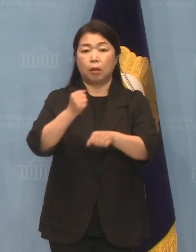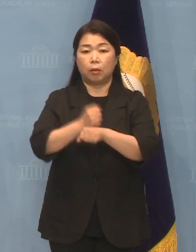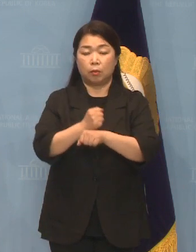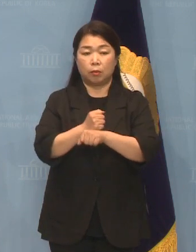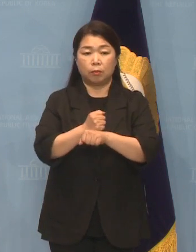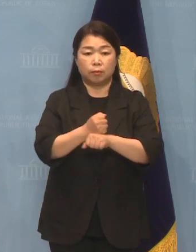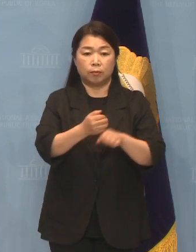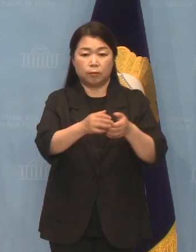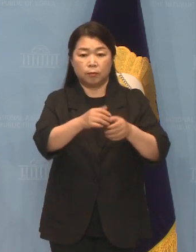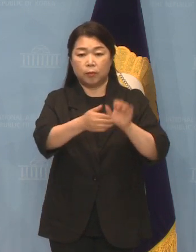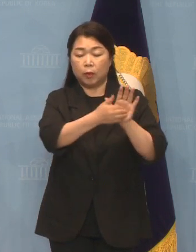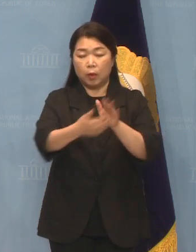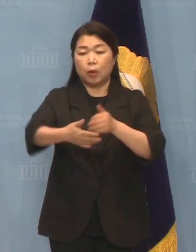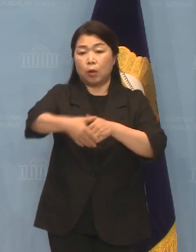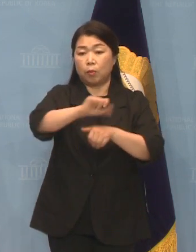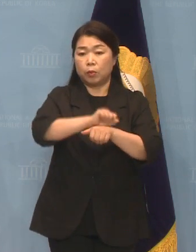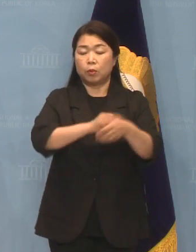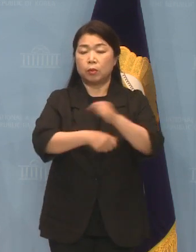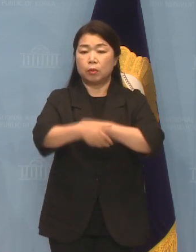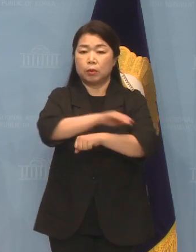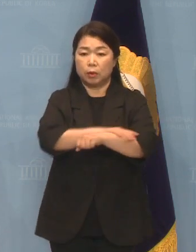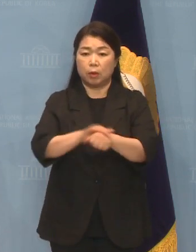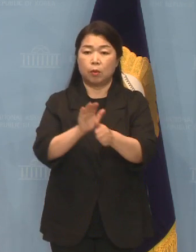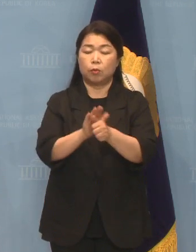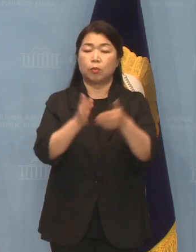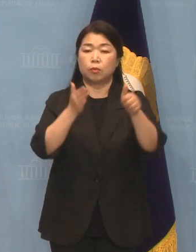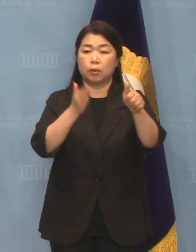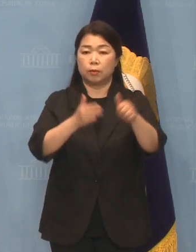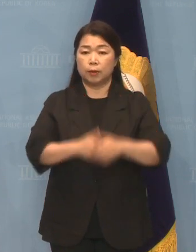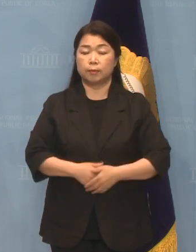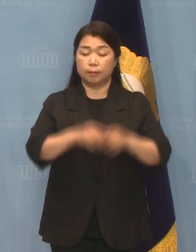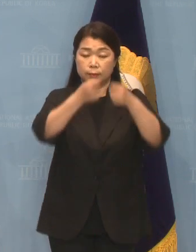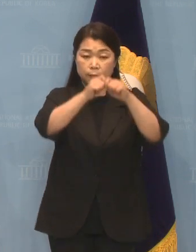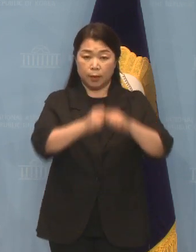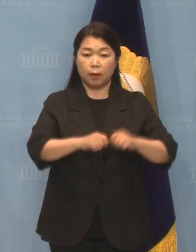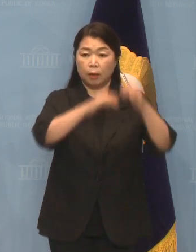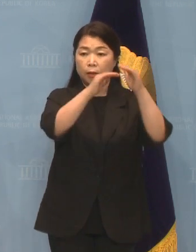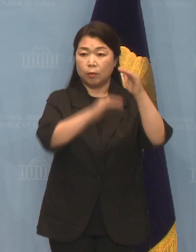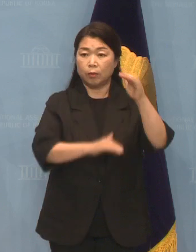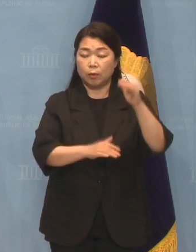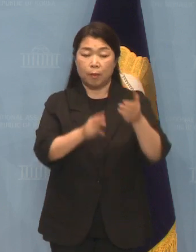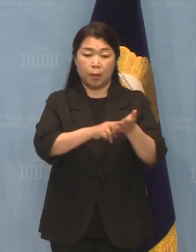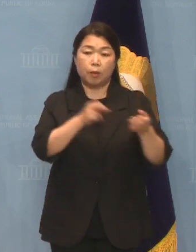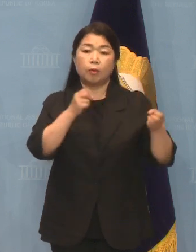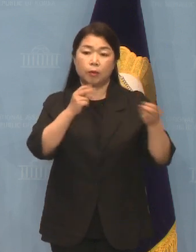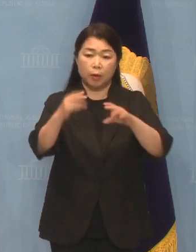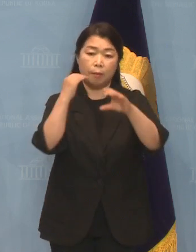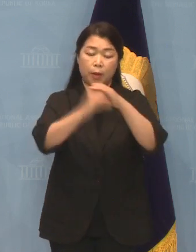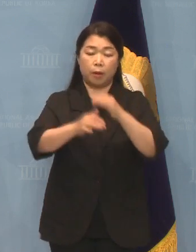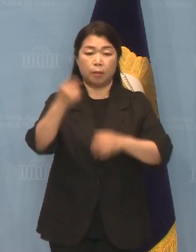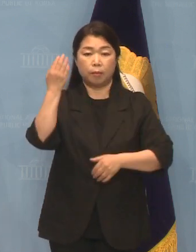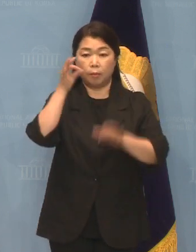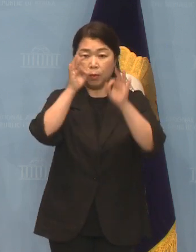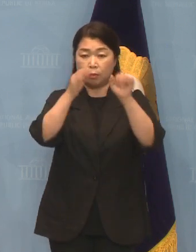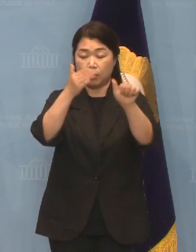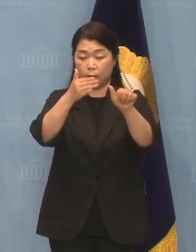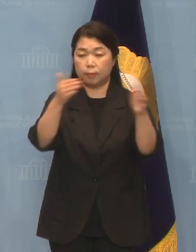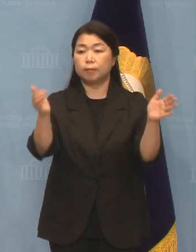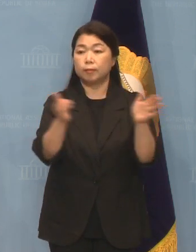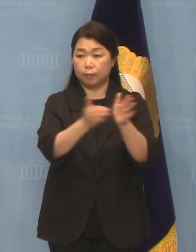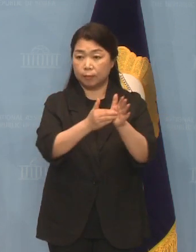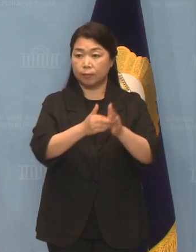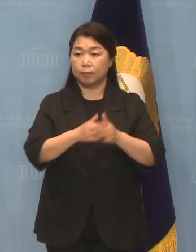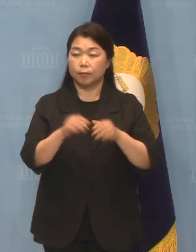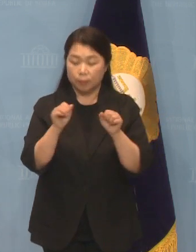방역대책에 적극 협조해 주실 것을 거듭 요청드립니다. 자세한 사항은 발송드린 이메일을 참고해 주시기 바랍니다. 감사합니다.